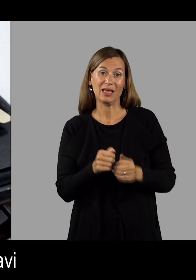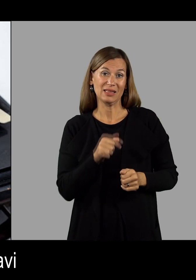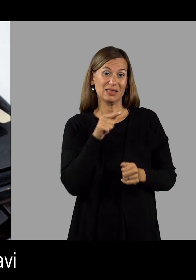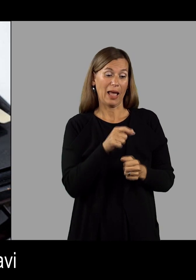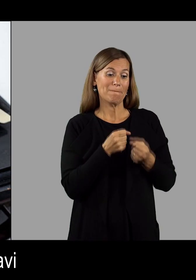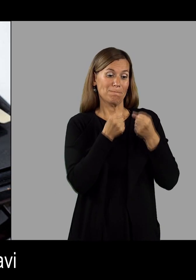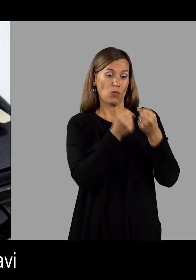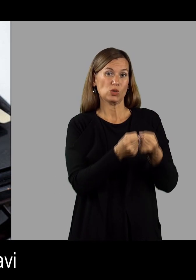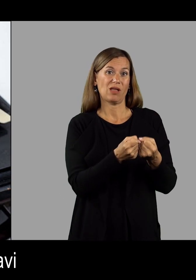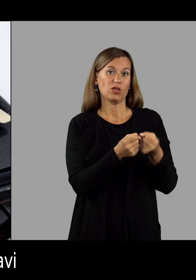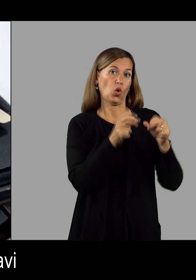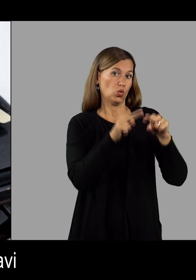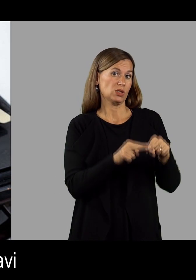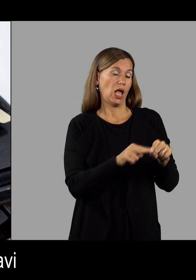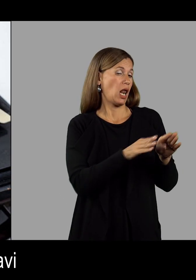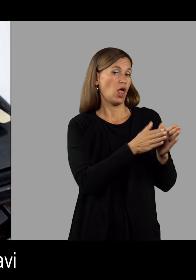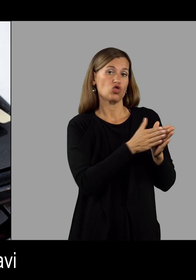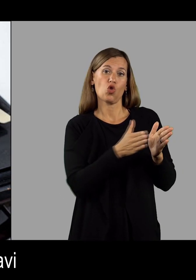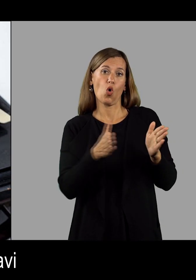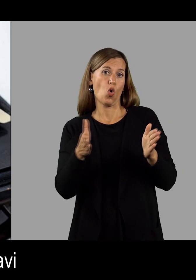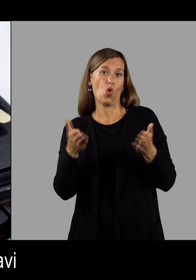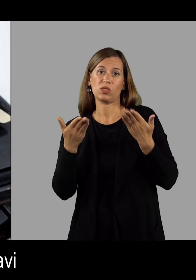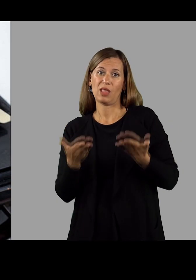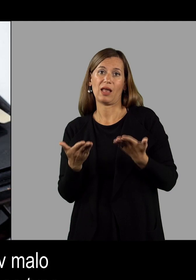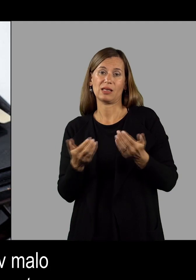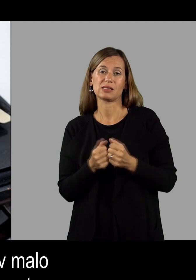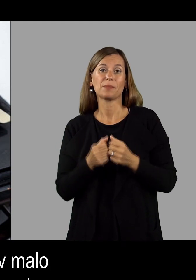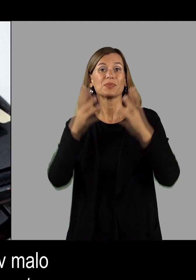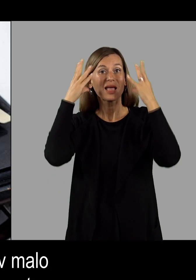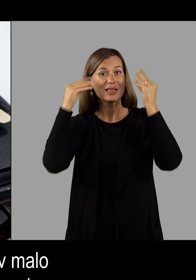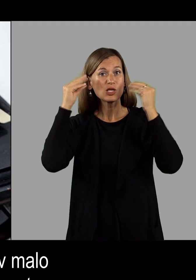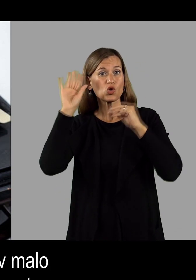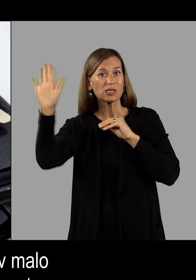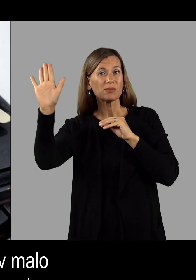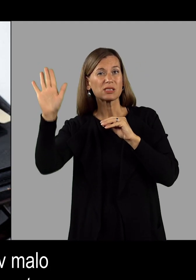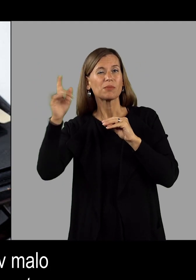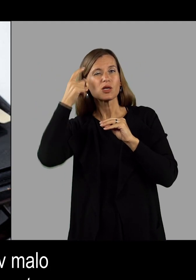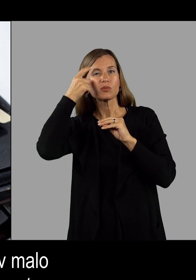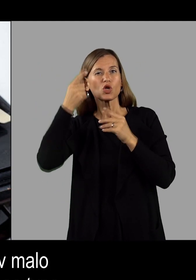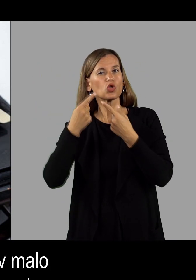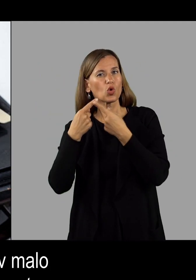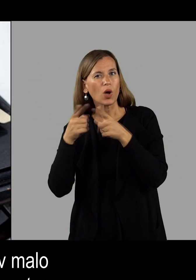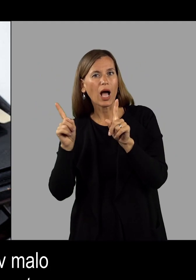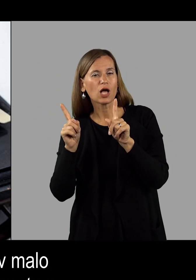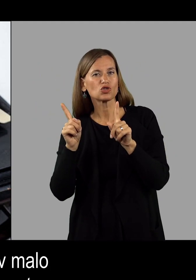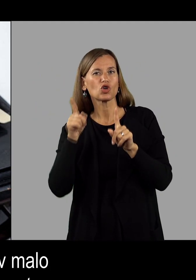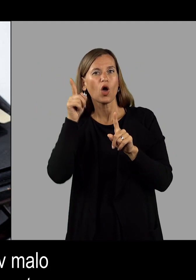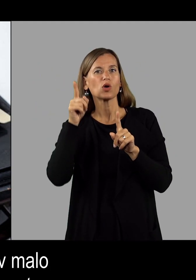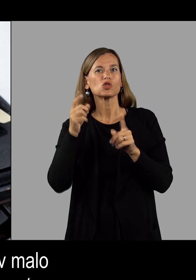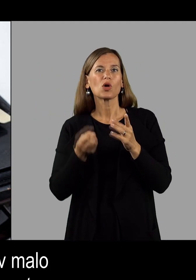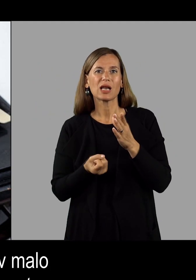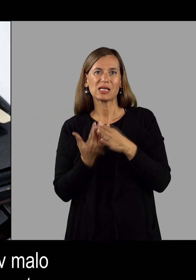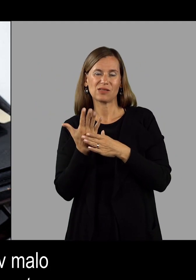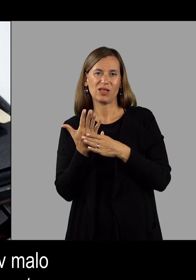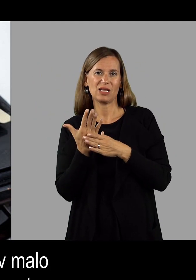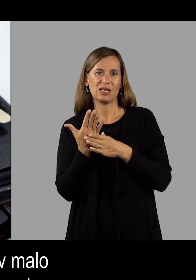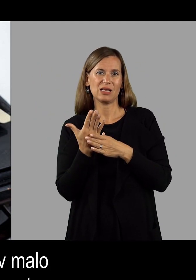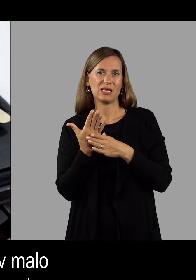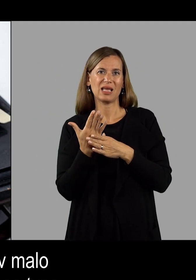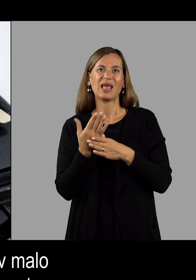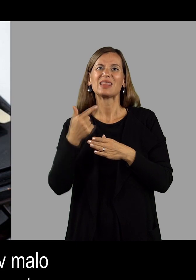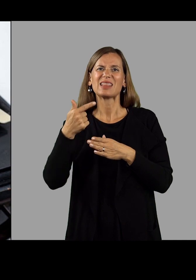zasnovali drugačen sistem, se pravi, tipke so razdelili na tak način, da je pisanje bilo upočasnjeno in posledično